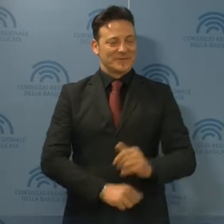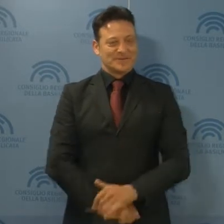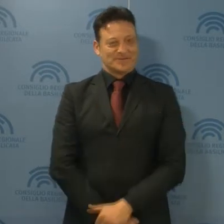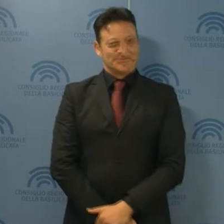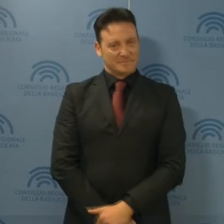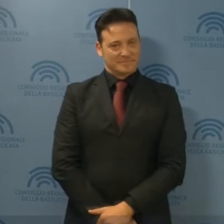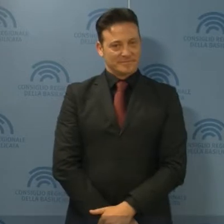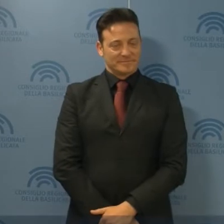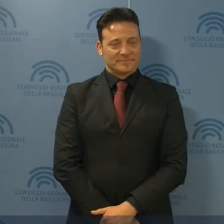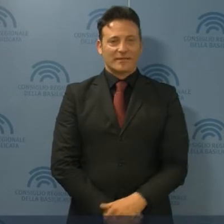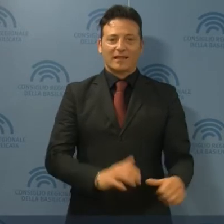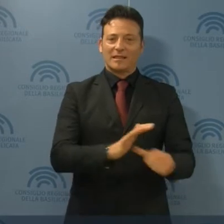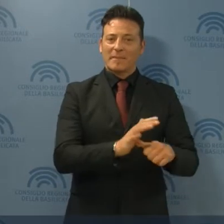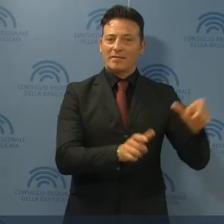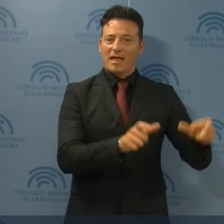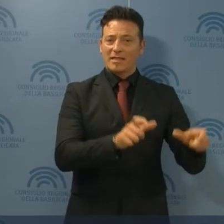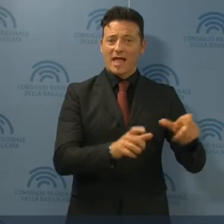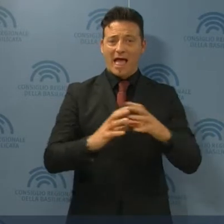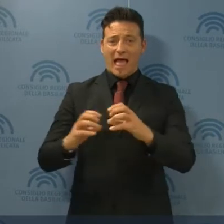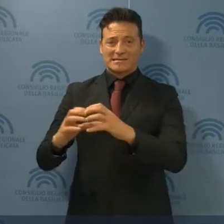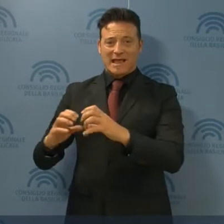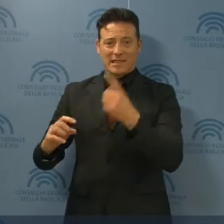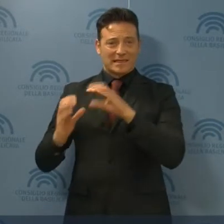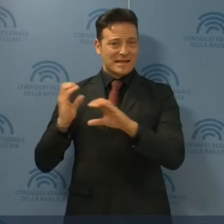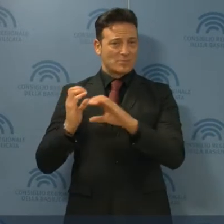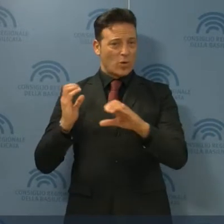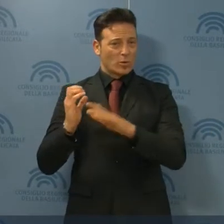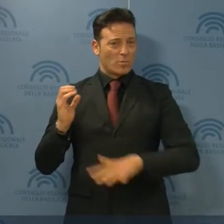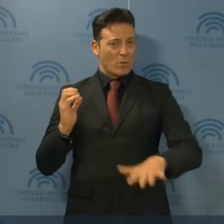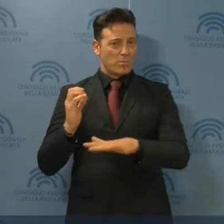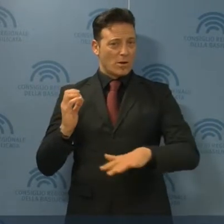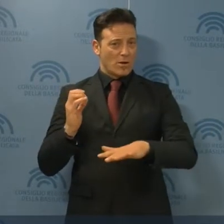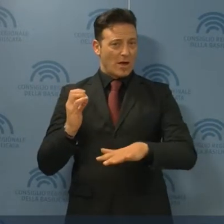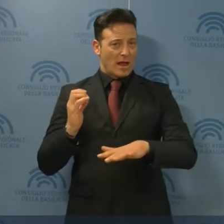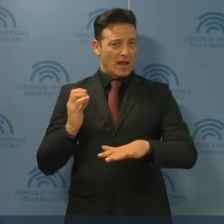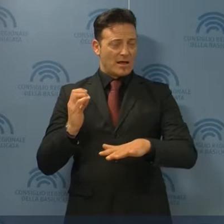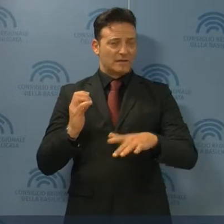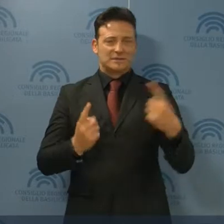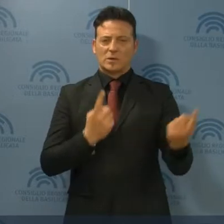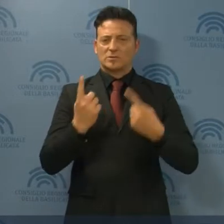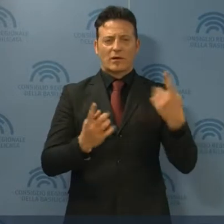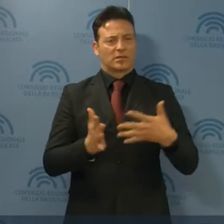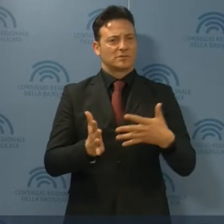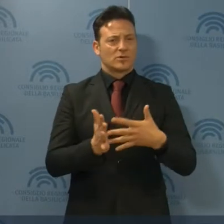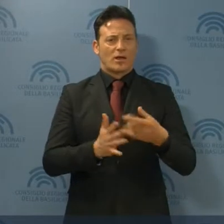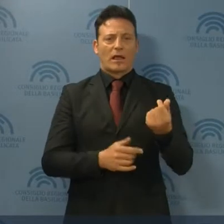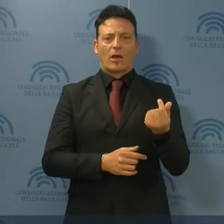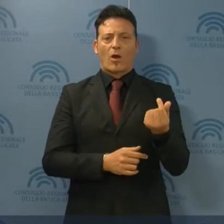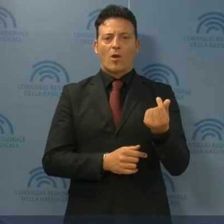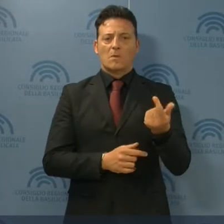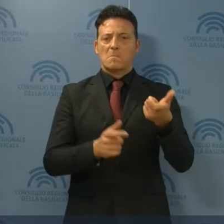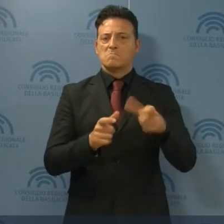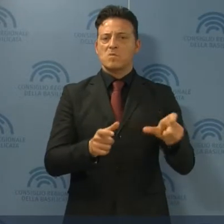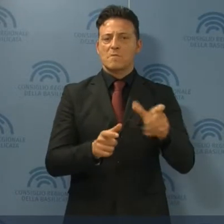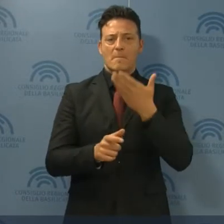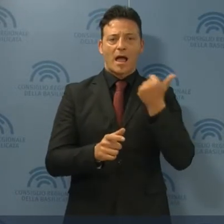i lavoratori di diverse aziende del trasporto pubblico locale vivono una condizione di grave disagio economico a causa